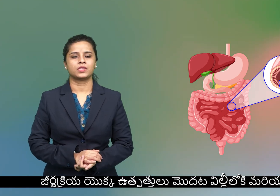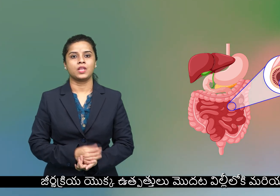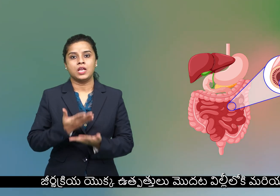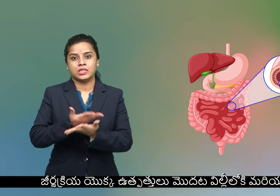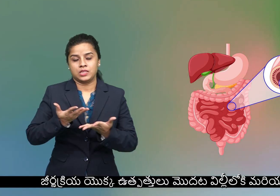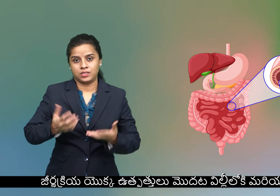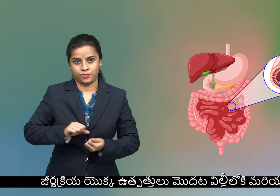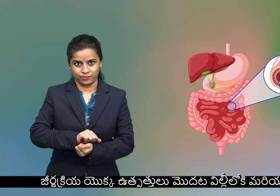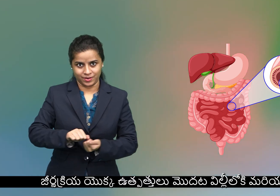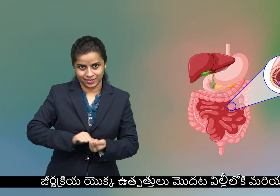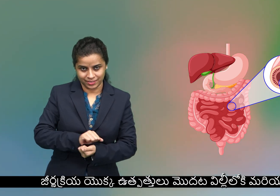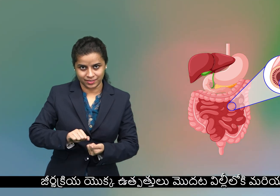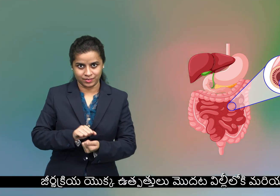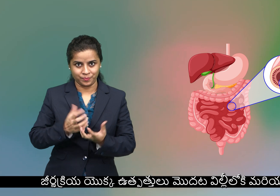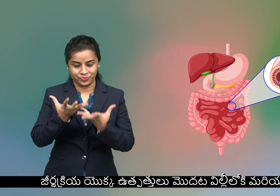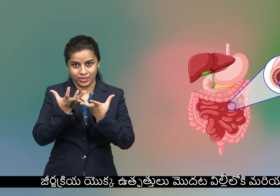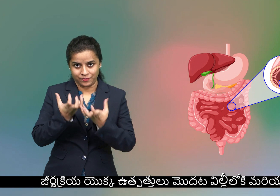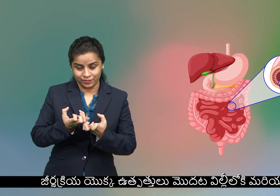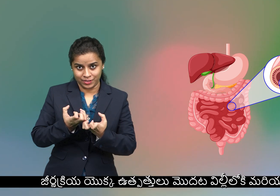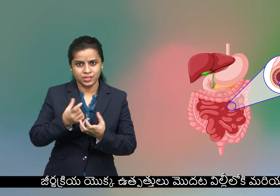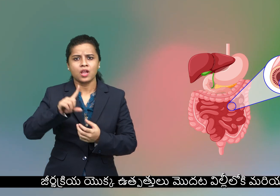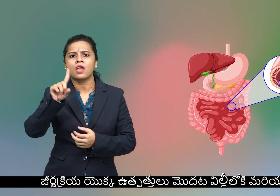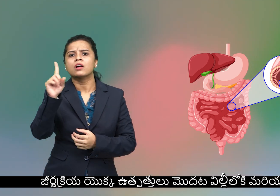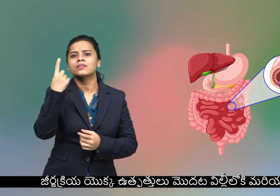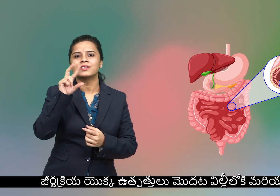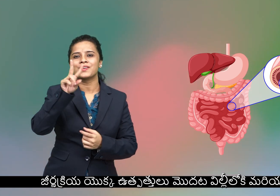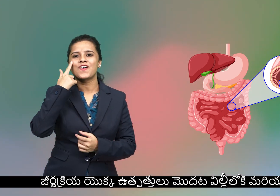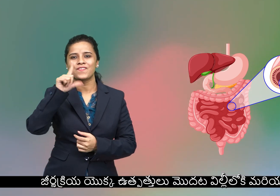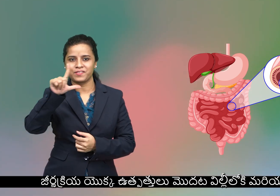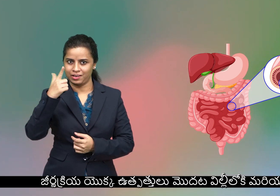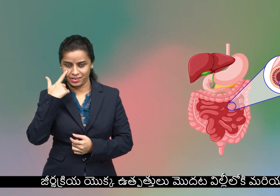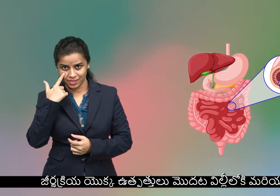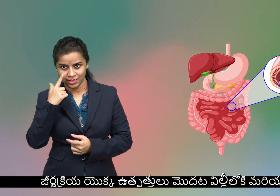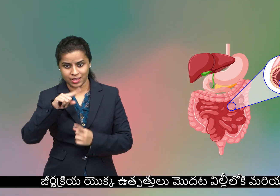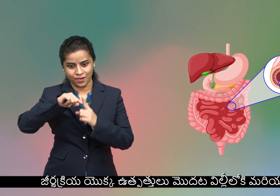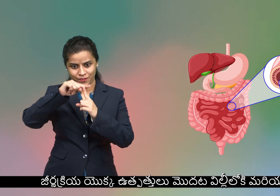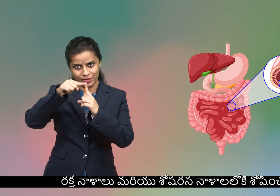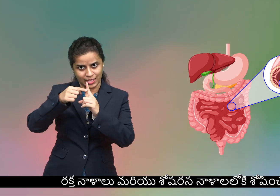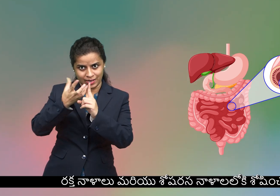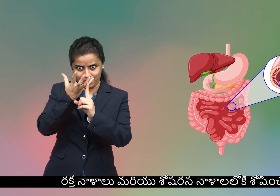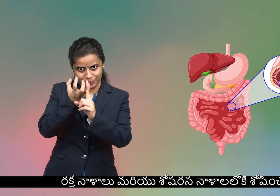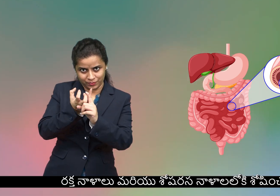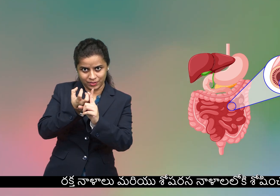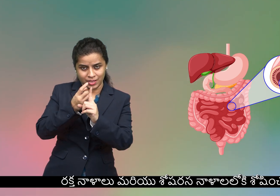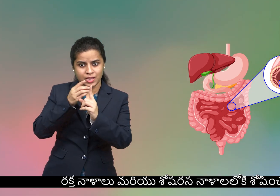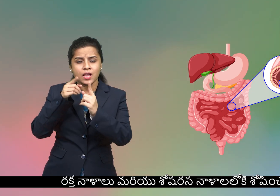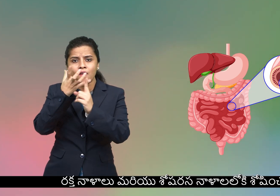జీర్ణక్రియ యొక్క ఉత్పత్తులు మొదట విల్లీలోకి మరియు అక్కడ నుండి రక్తనాళాలు